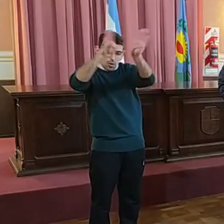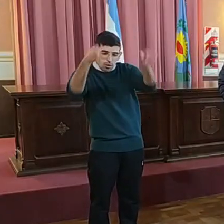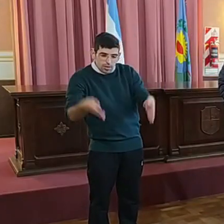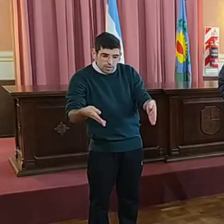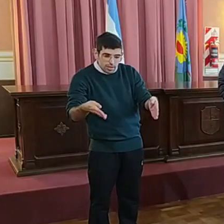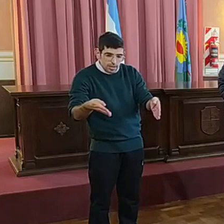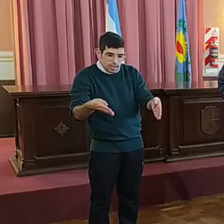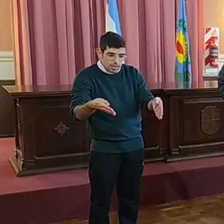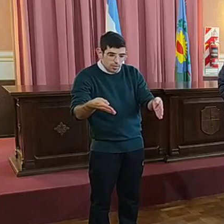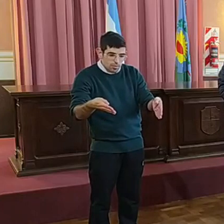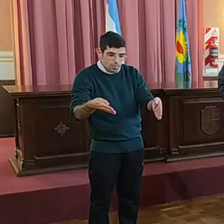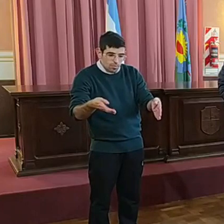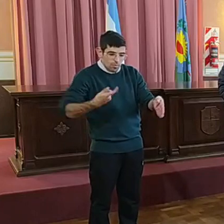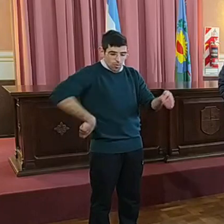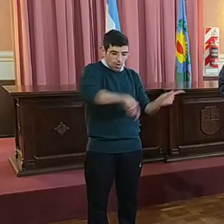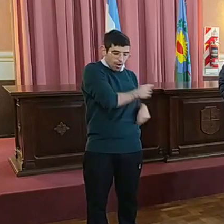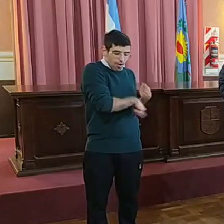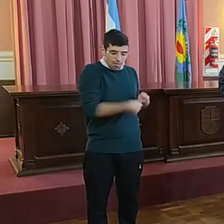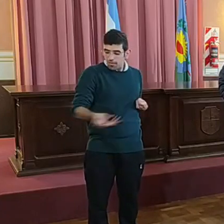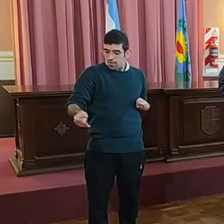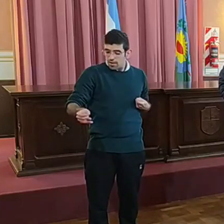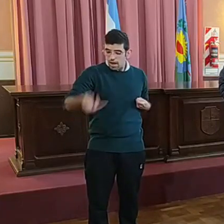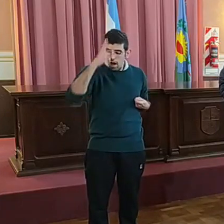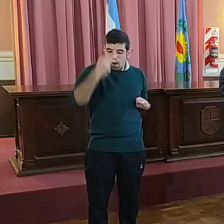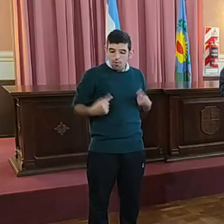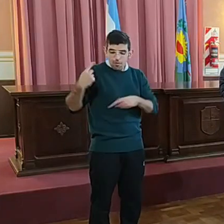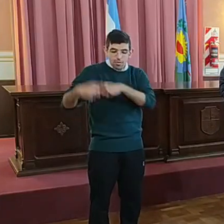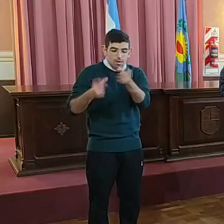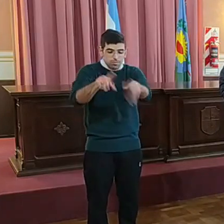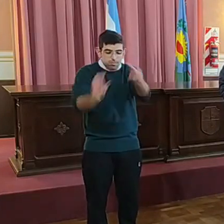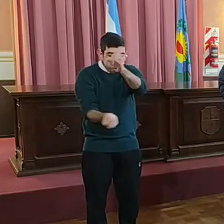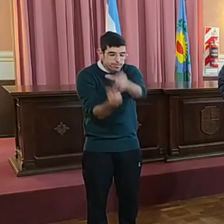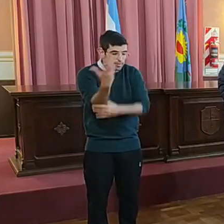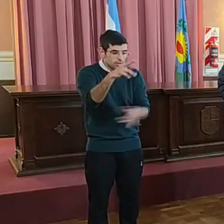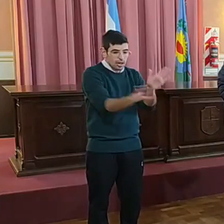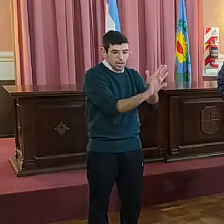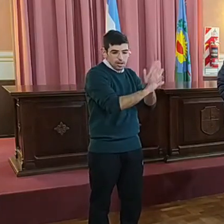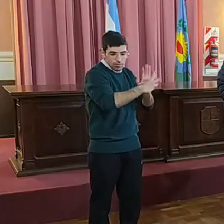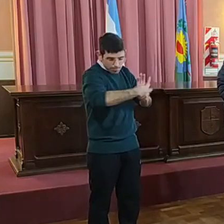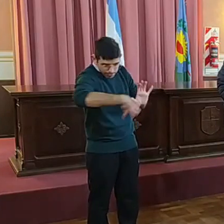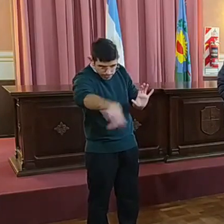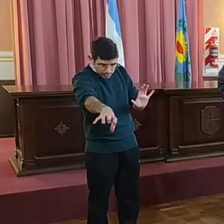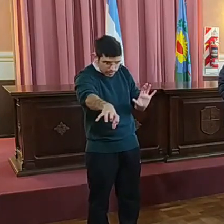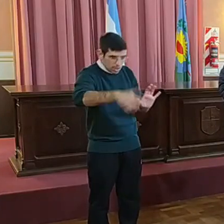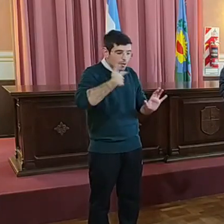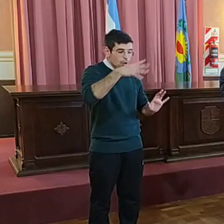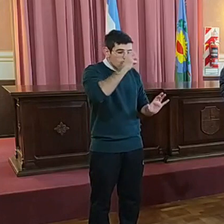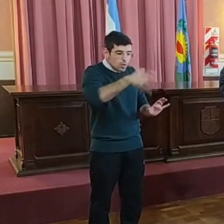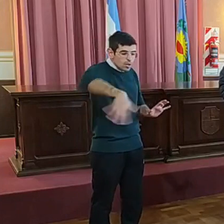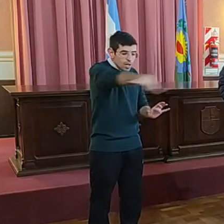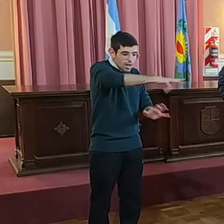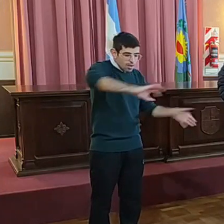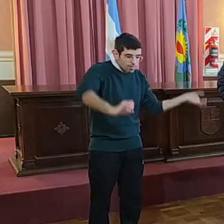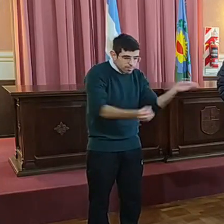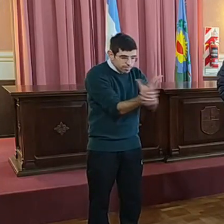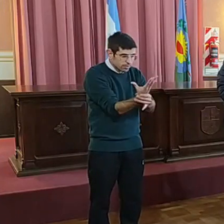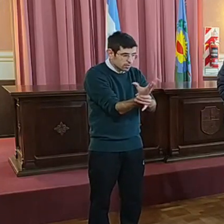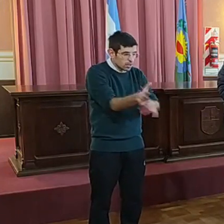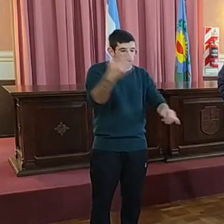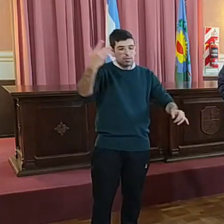que creció y desarrolló hoy lo que es nuestra querida ciudad. Claramente, nuestros